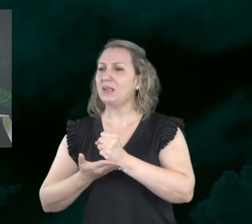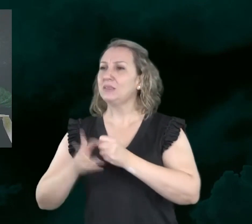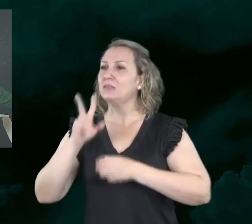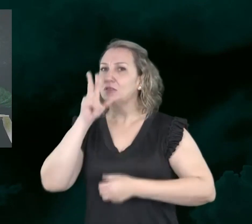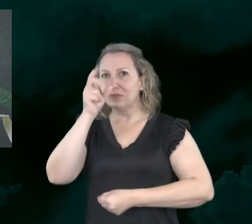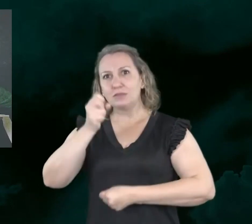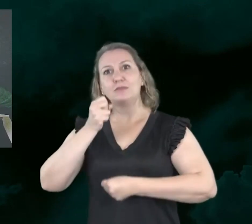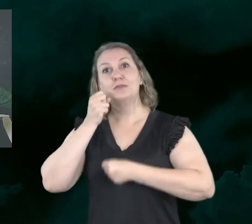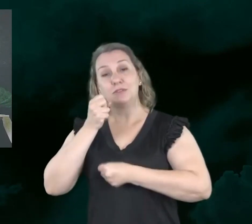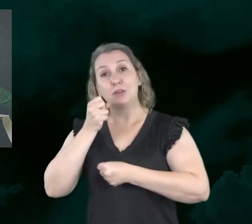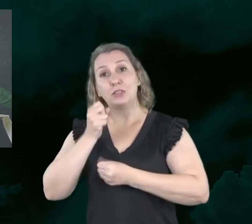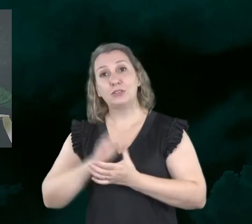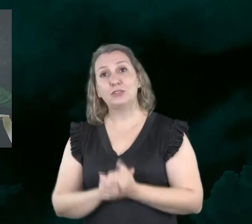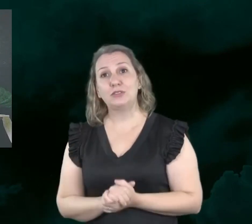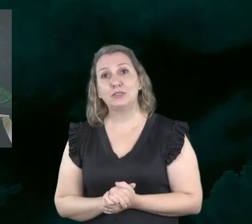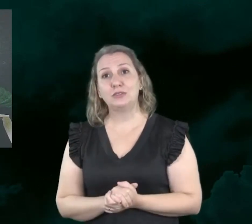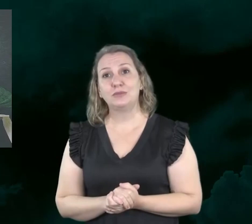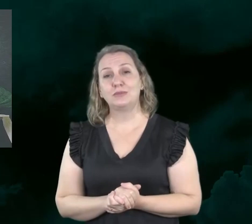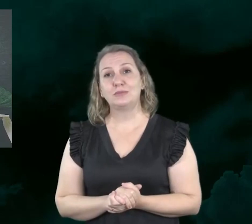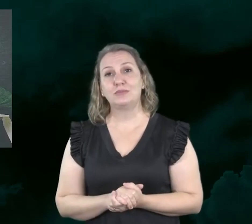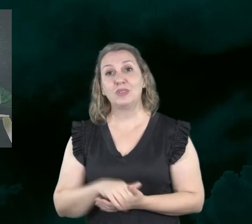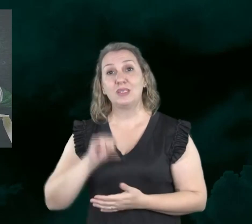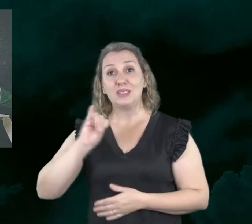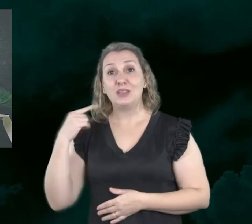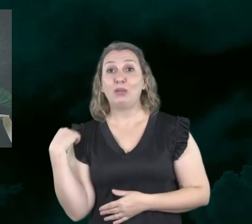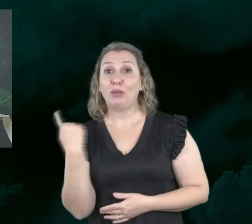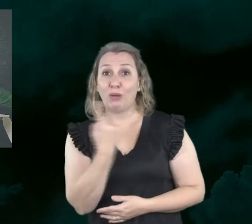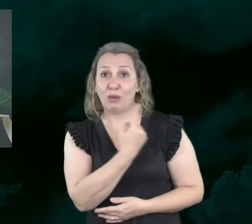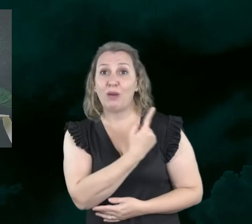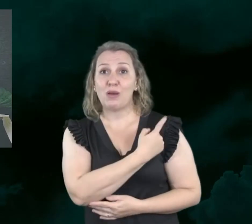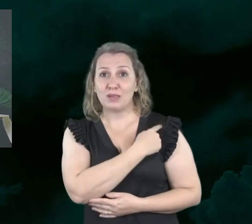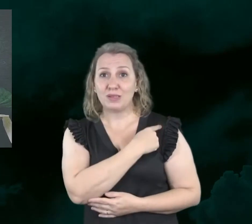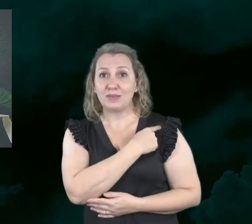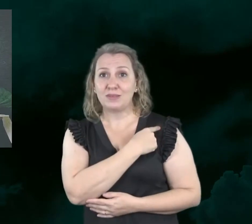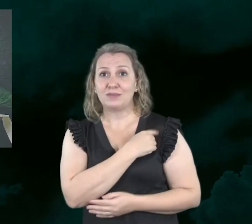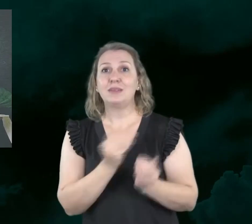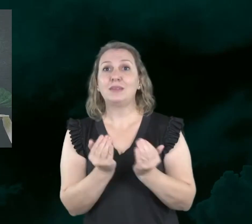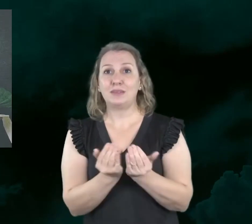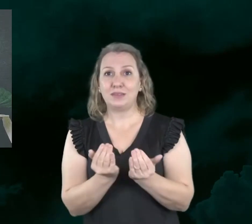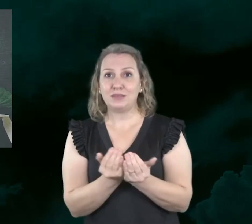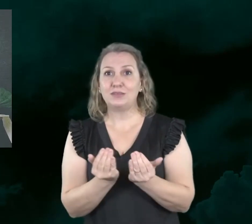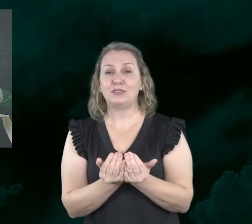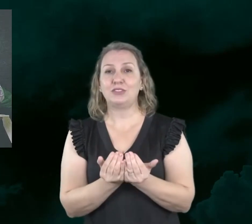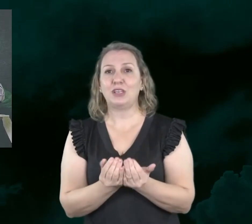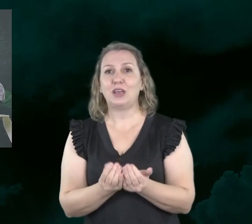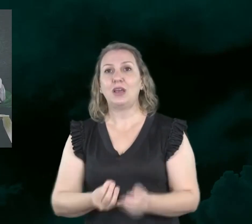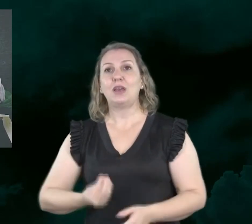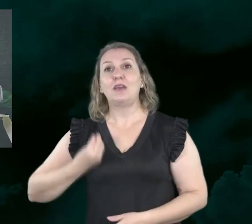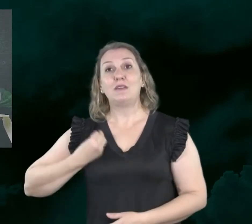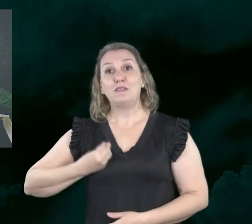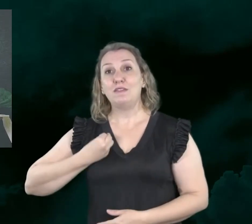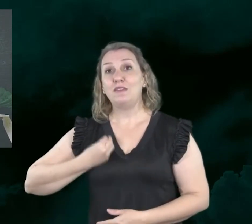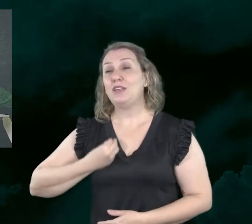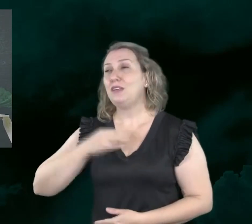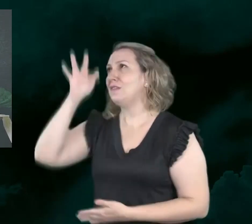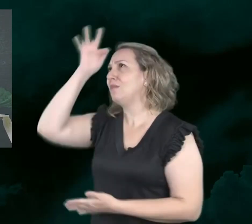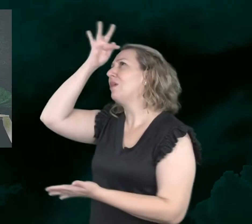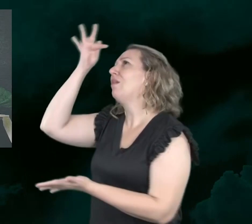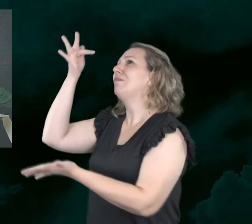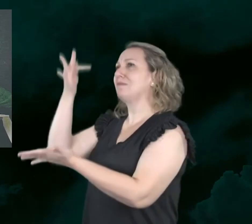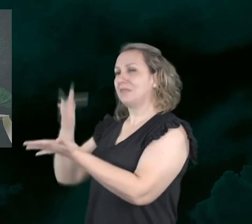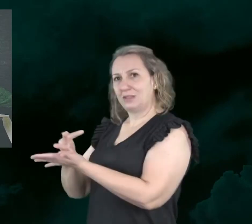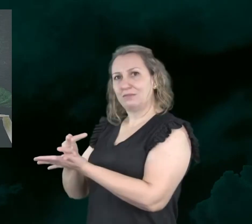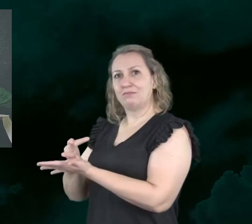é, se nós, os cristãos, vivemos pela fé, nós temos acesso à